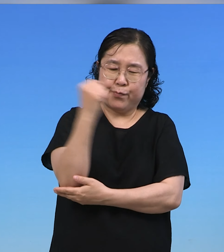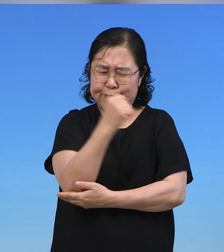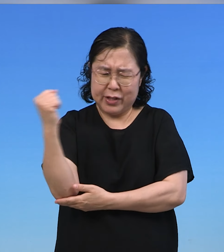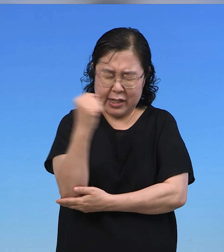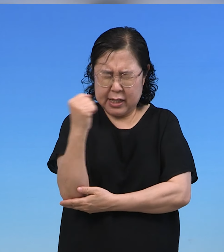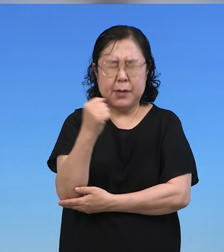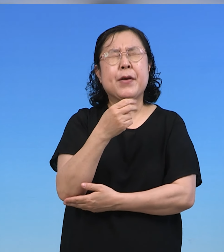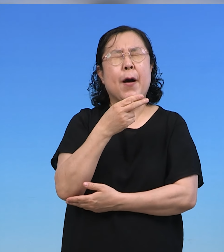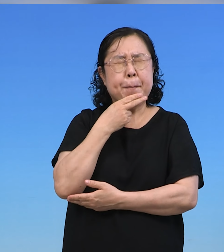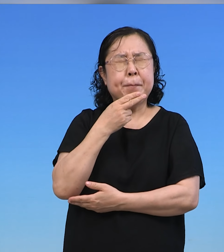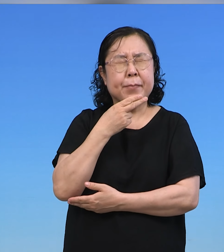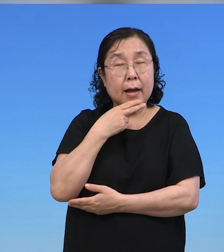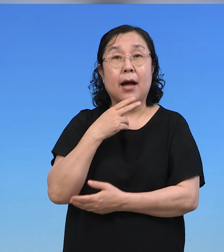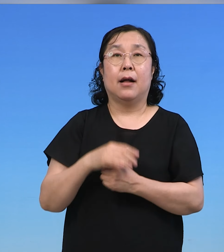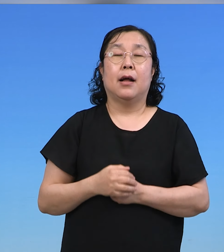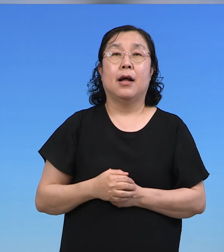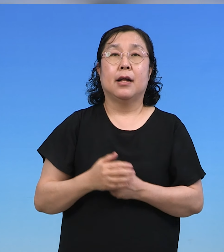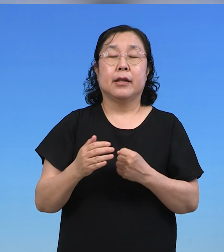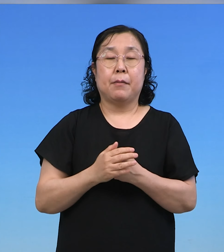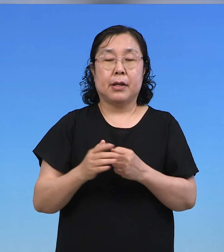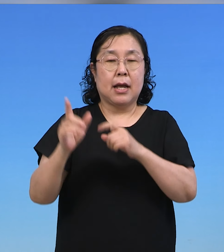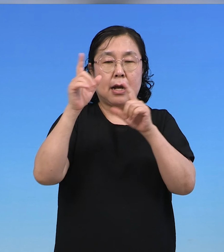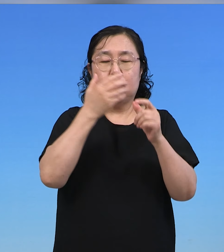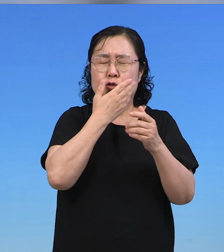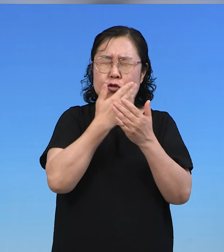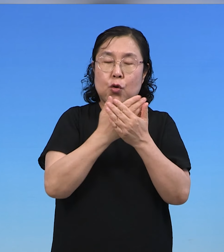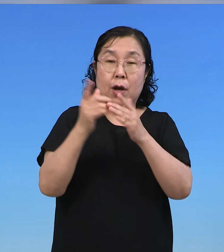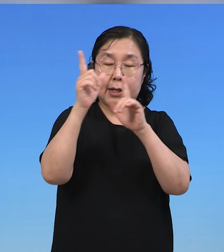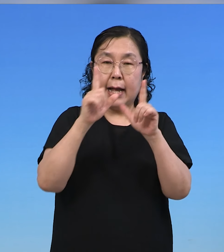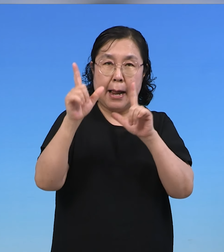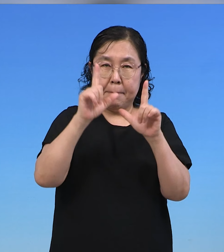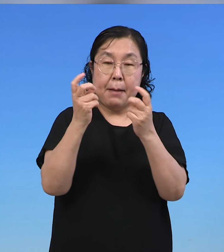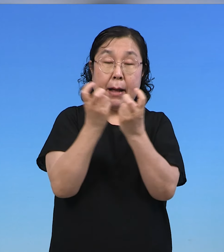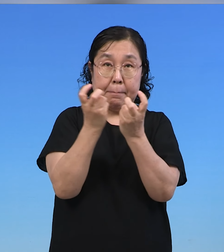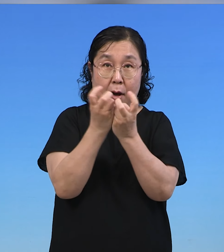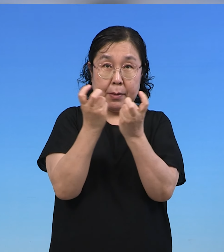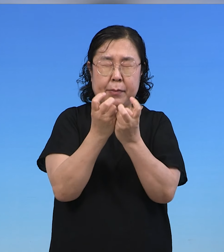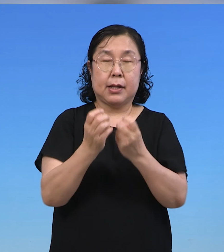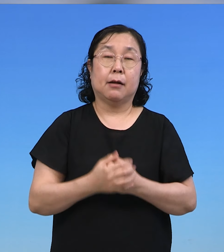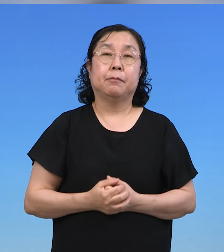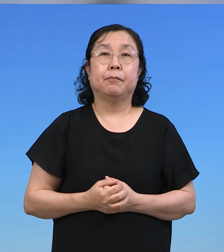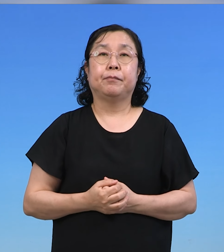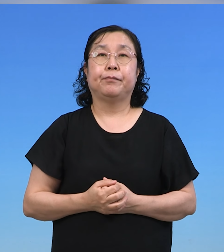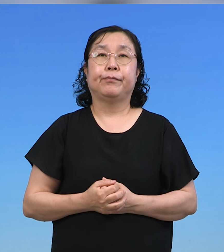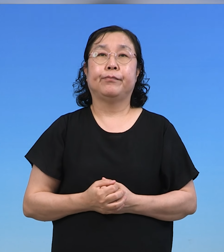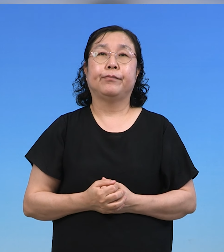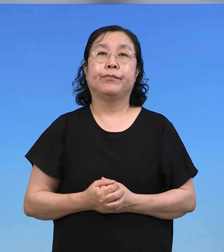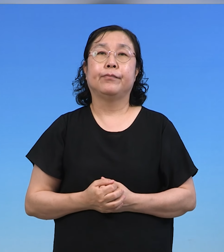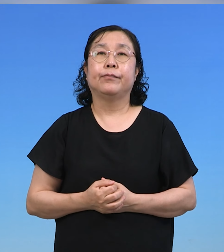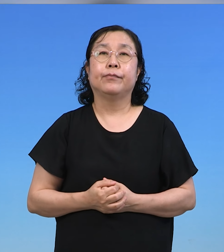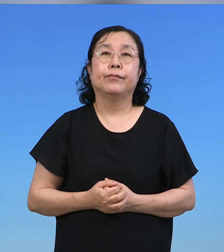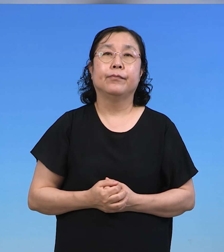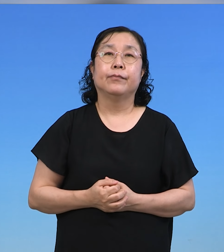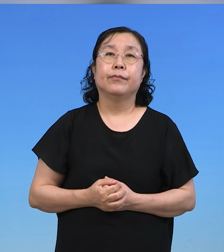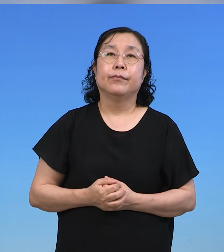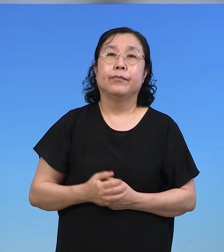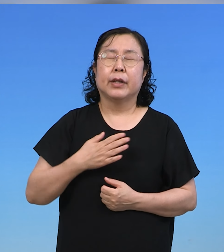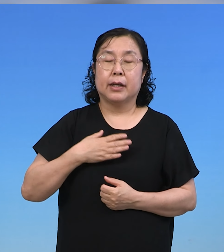있다. 너무나 중요한 삶의 원리입니다. 그래서 제가 이런 말씀들을 준비하고 있는데요,